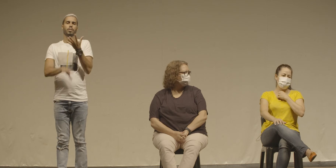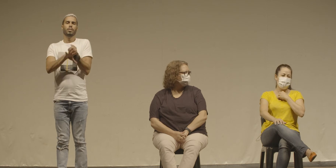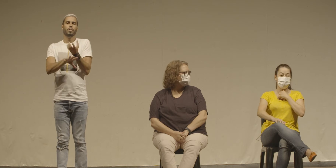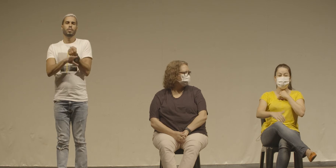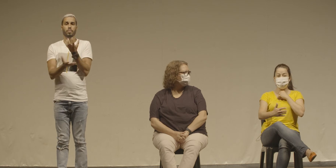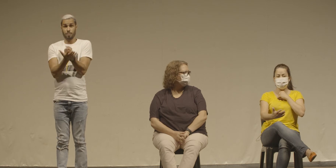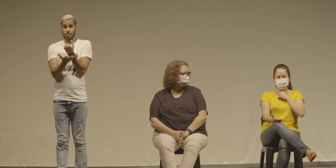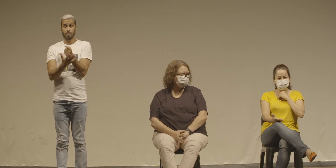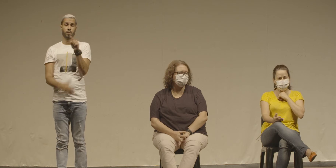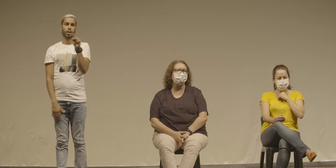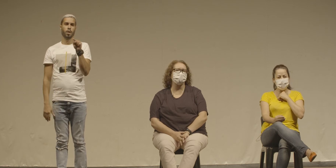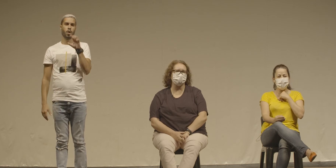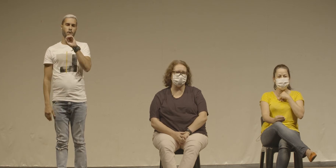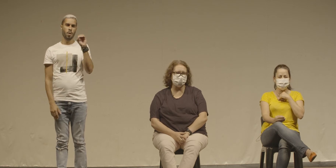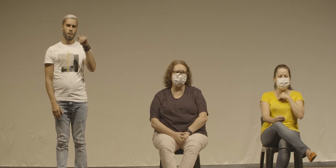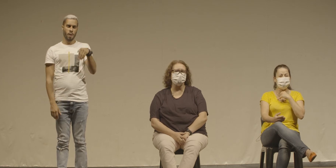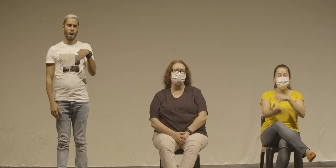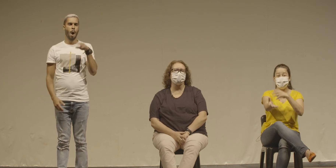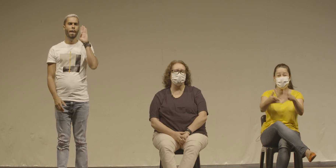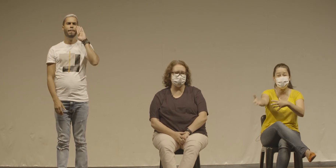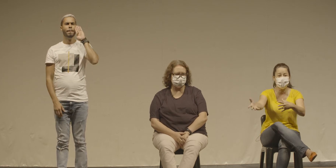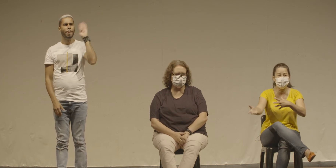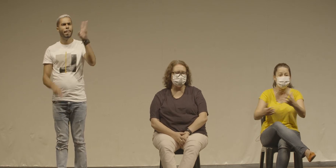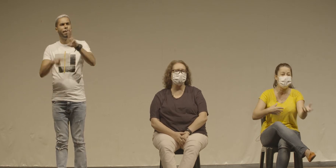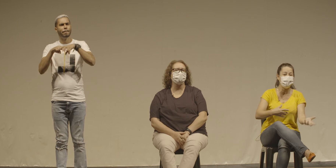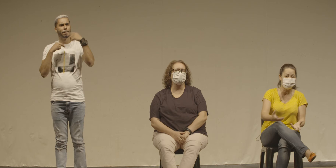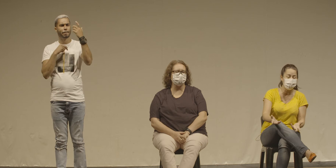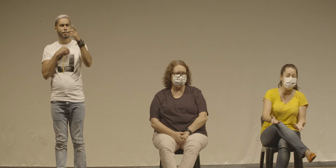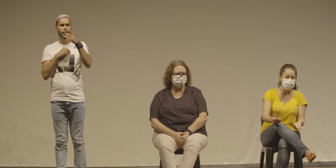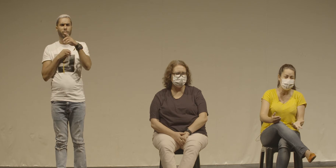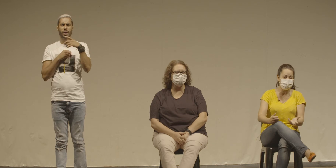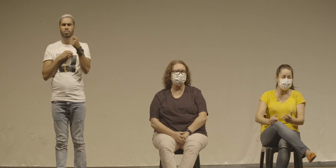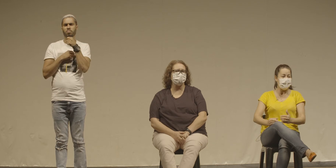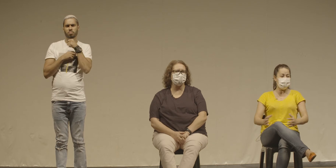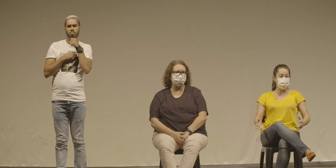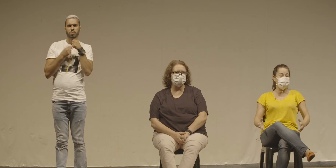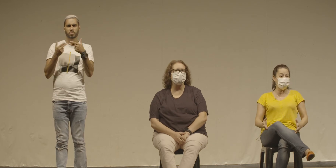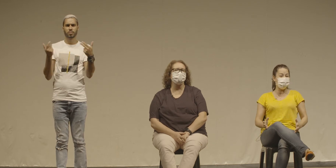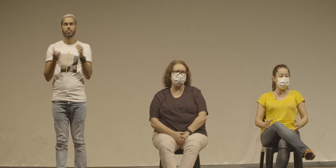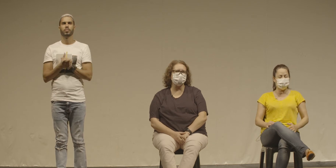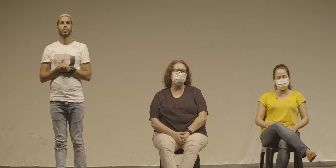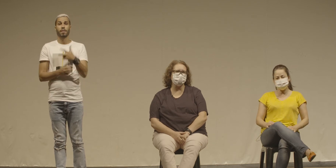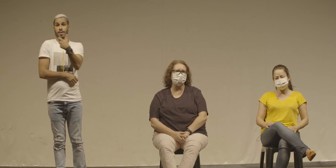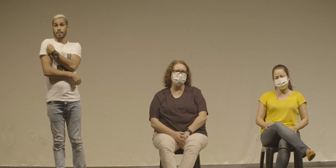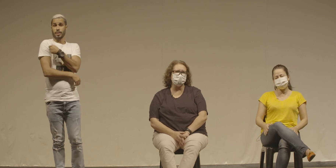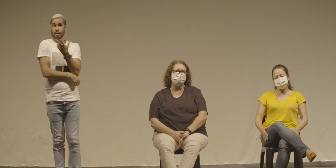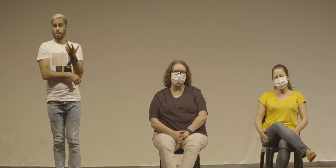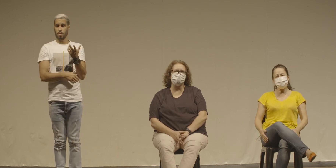pessoas de idade que estão evitando sair de casa, né? A vacina já está chegando, para que correr esse risco? É o que a gente tem ouvido